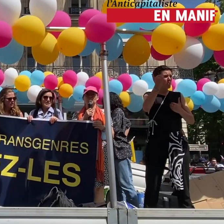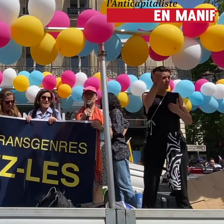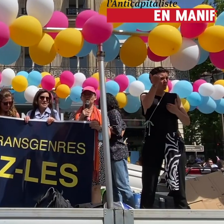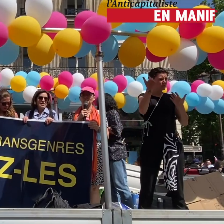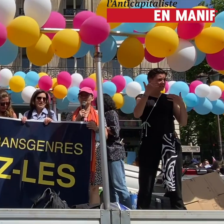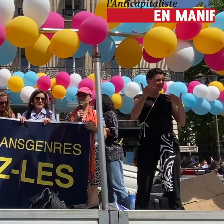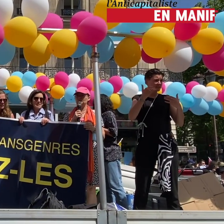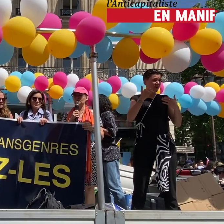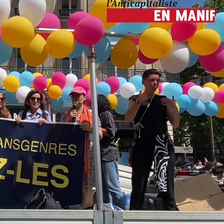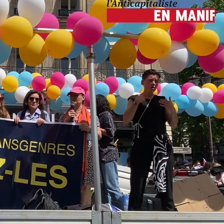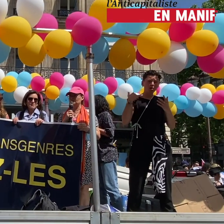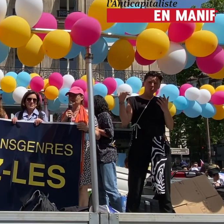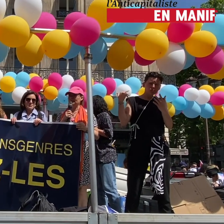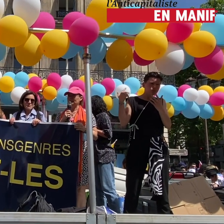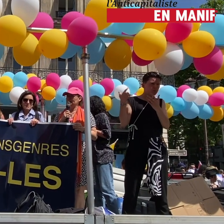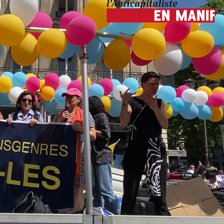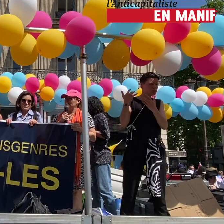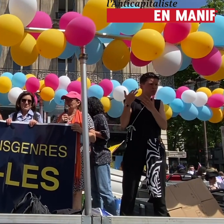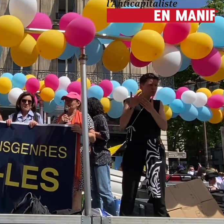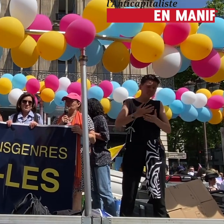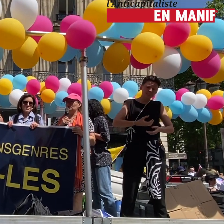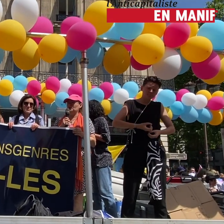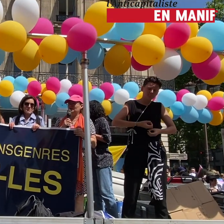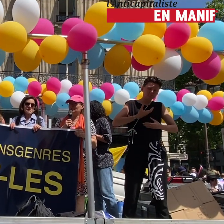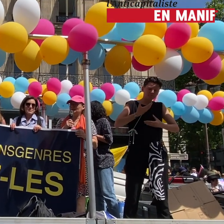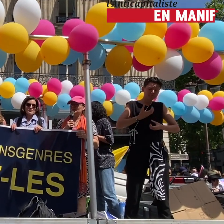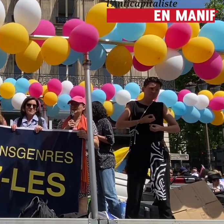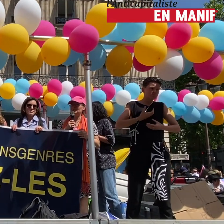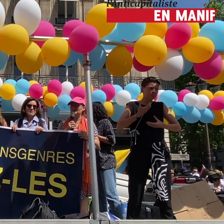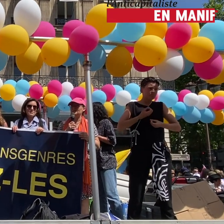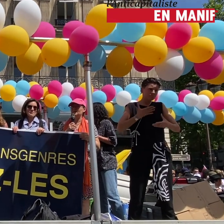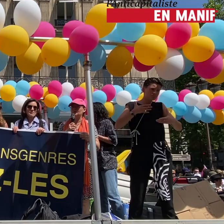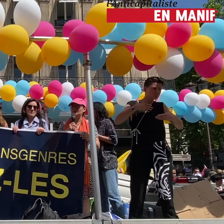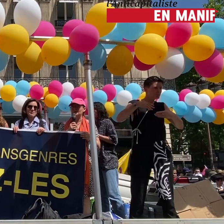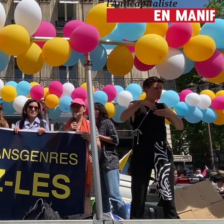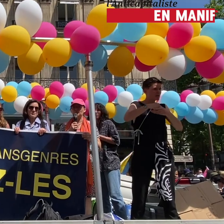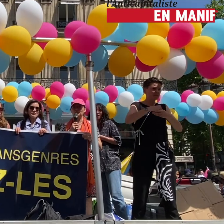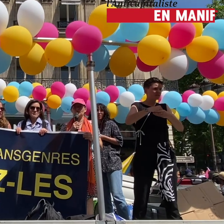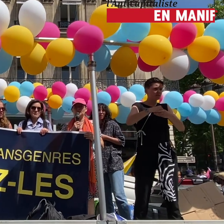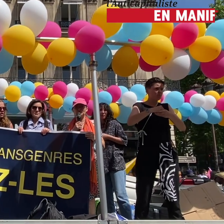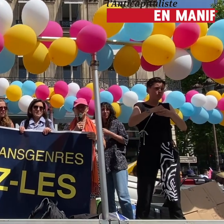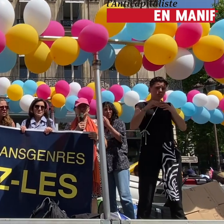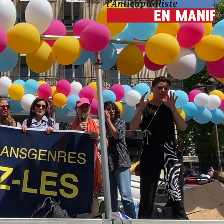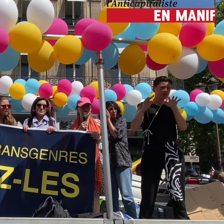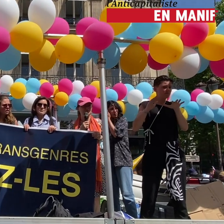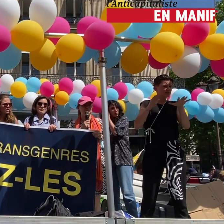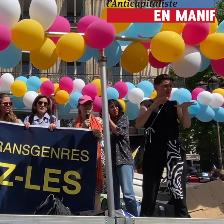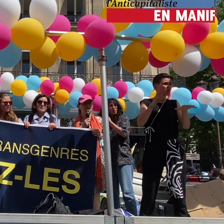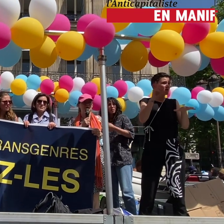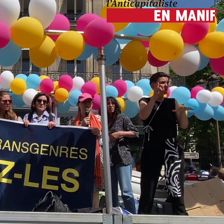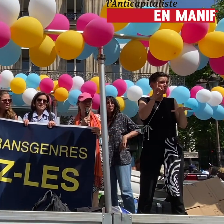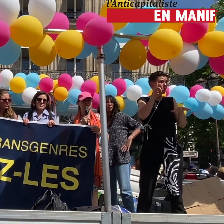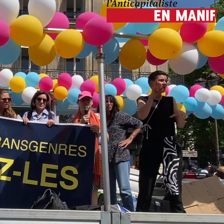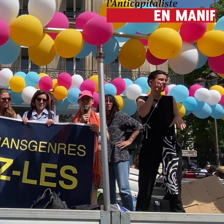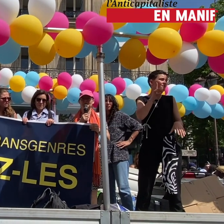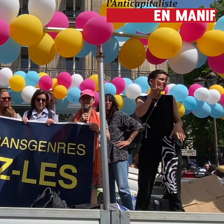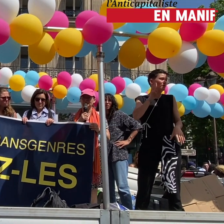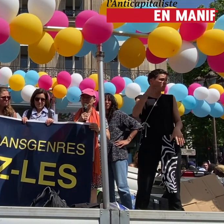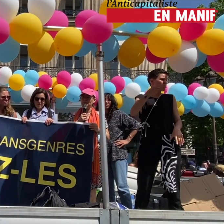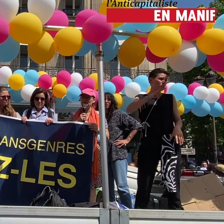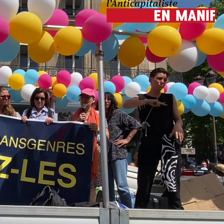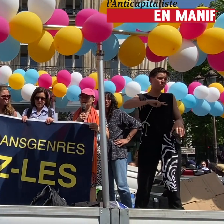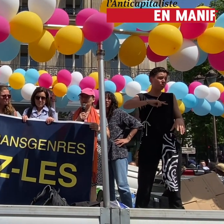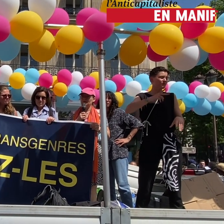C'est un moment malheureusement que je viens dans ces rassemblements puisque ma fille n'est plus là pour le